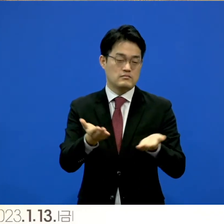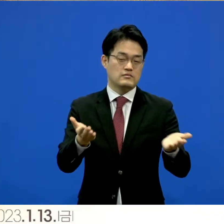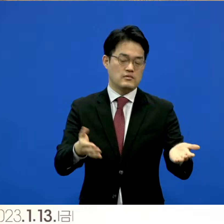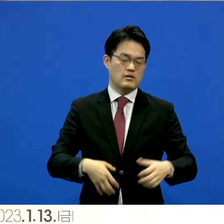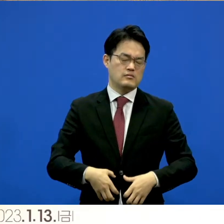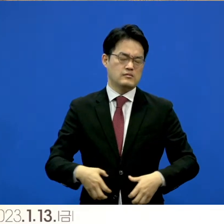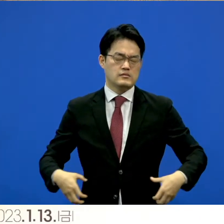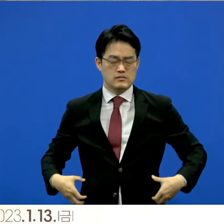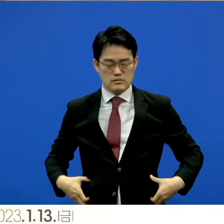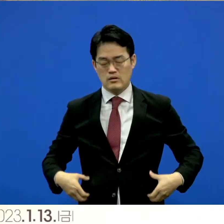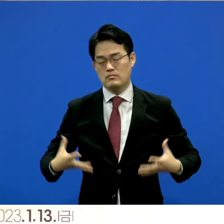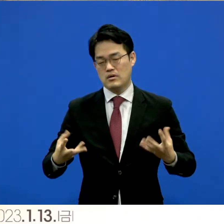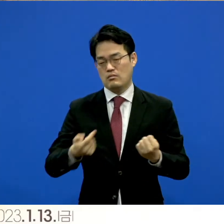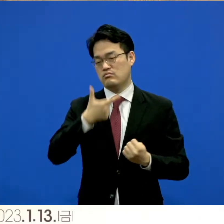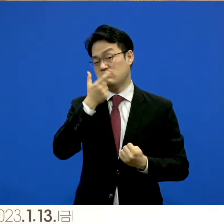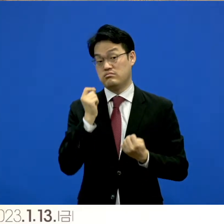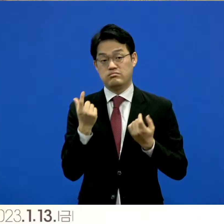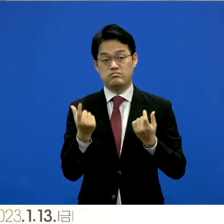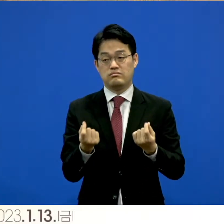포용하는, 품어내는,